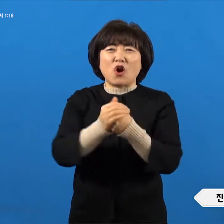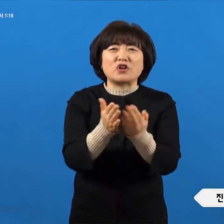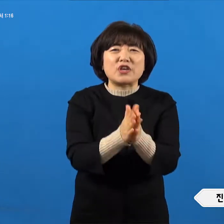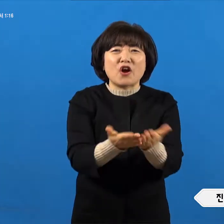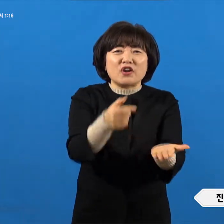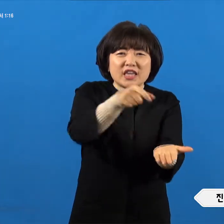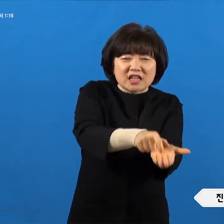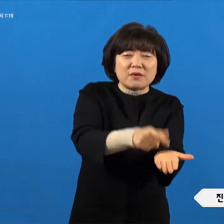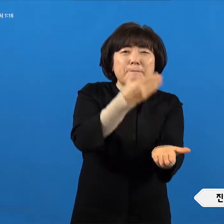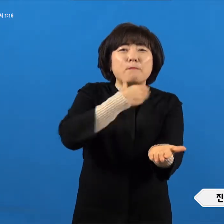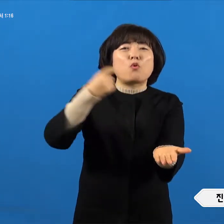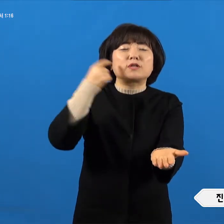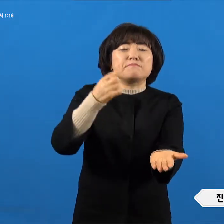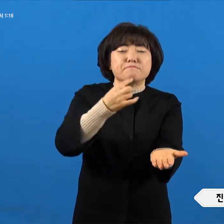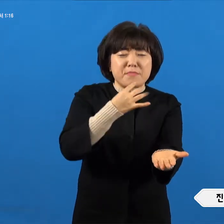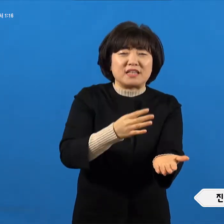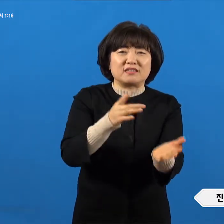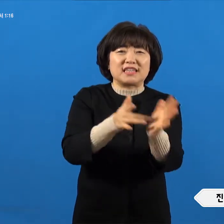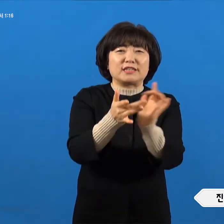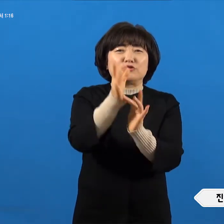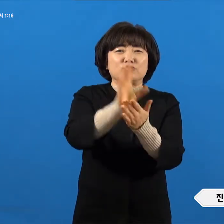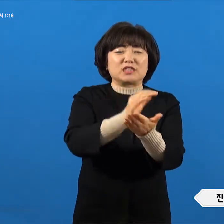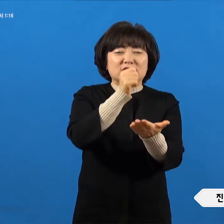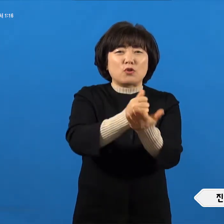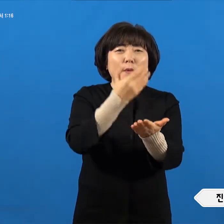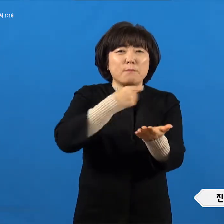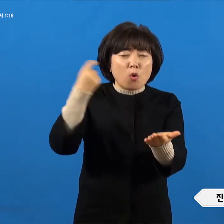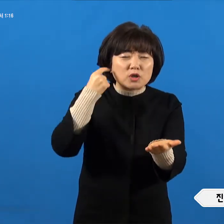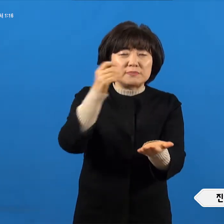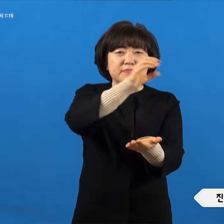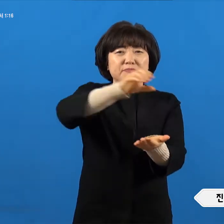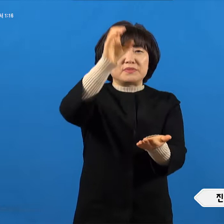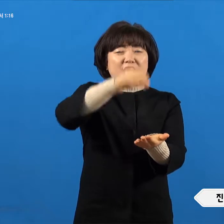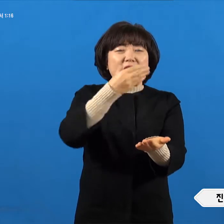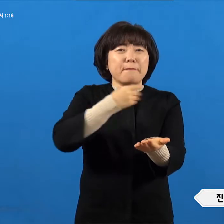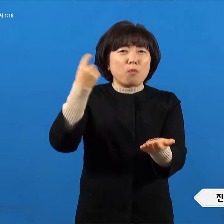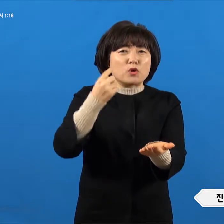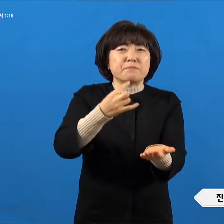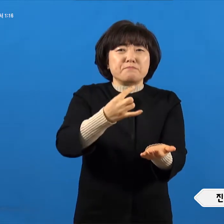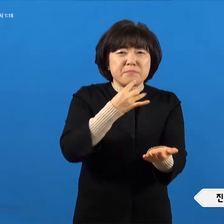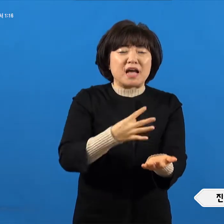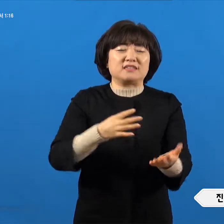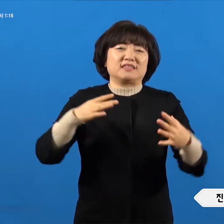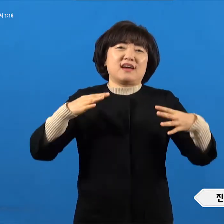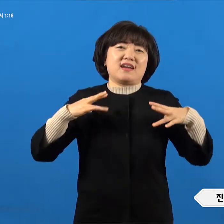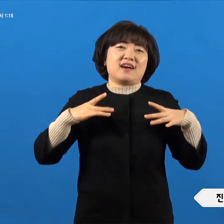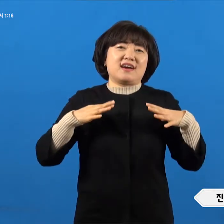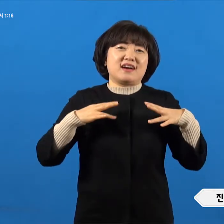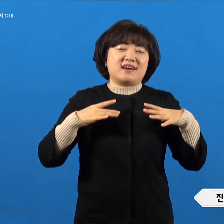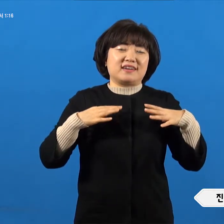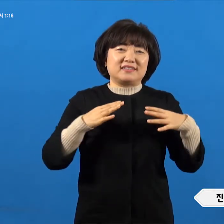아닙니다. 복음입니다. 그리스도의 복음, 십자가의 복음, 그 십자가의 복음을 과연